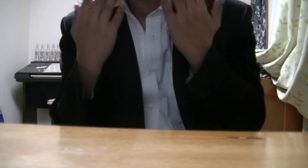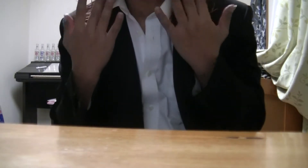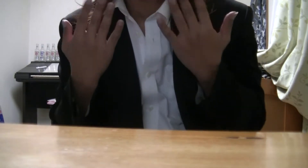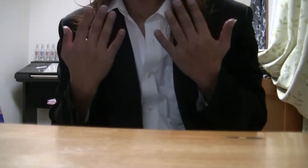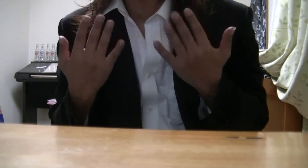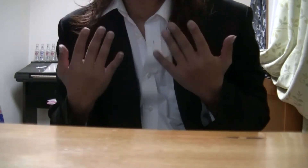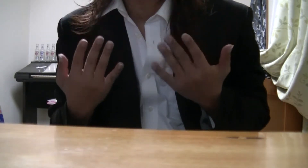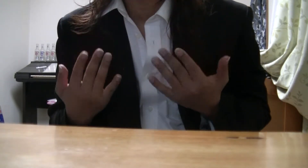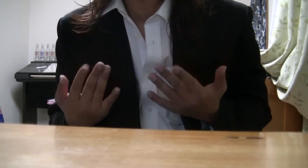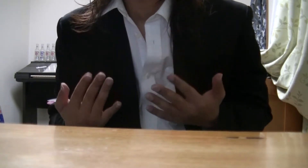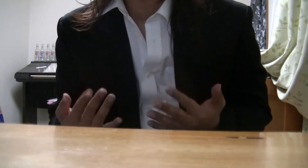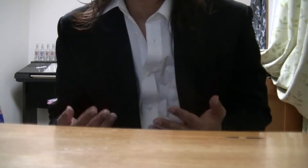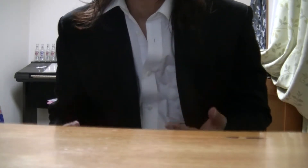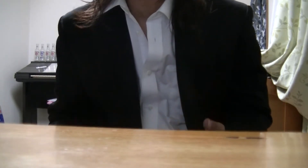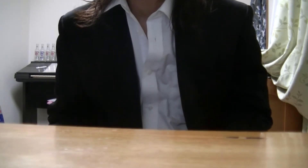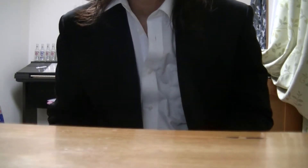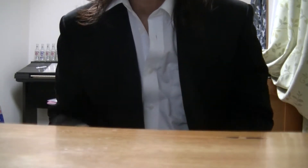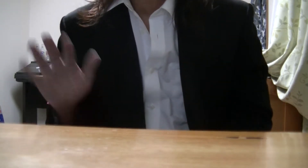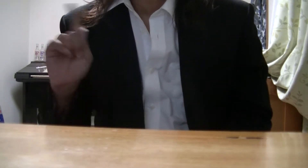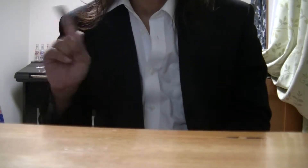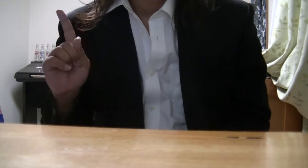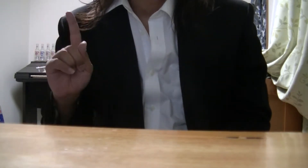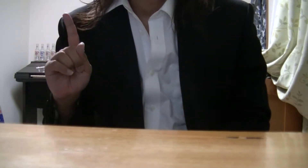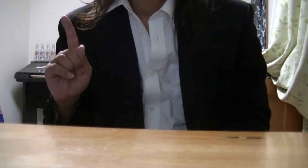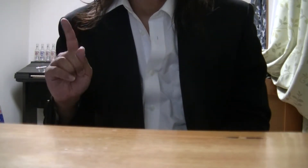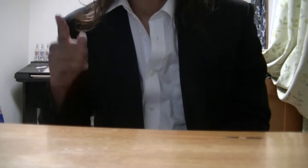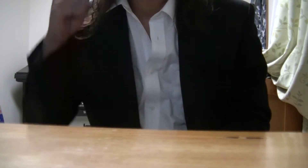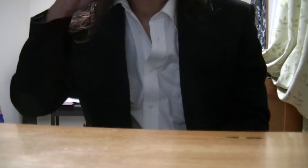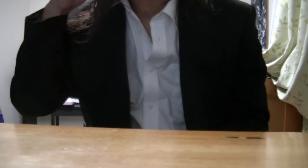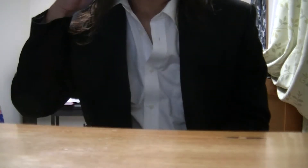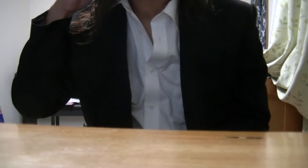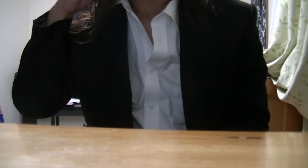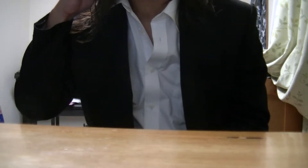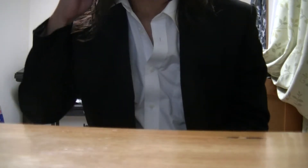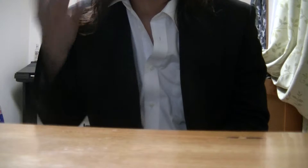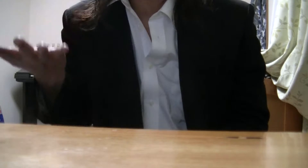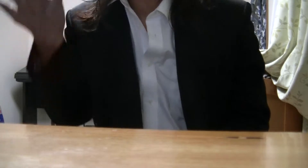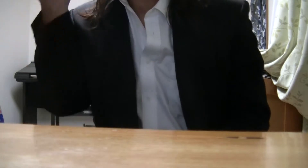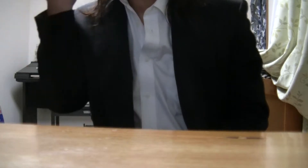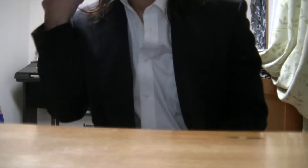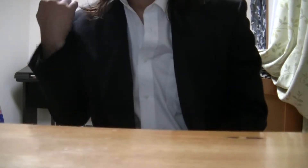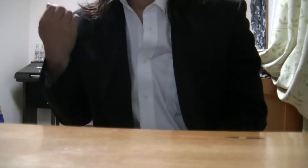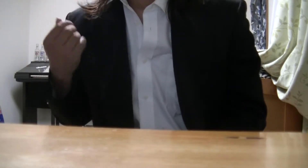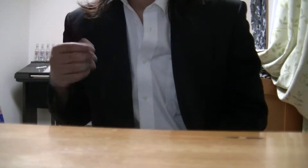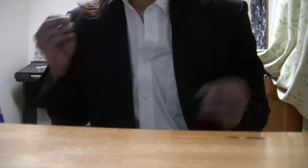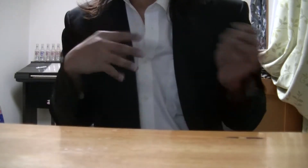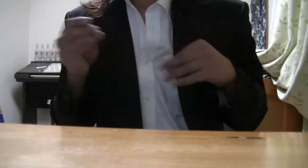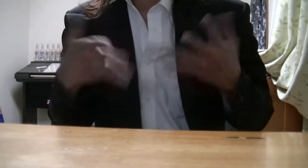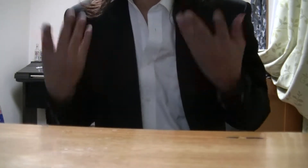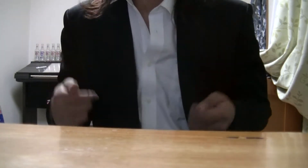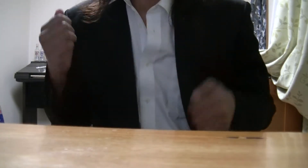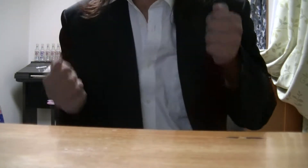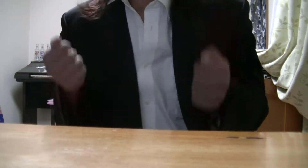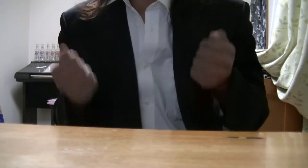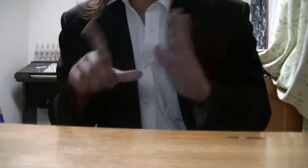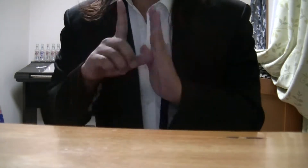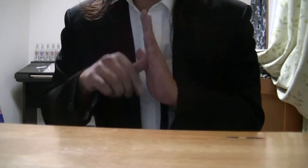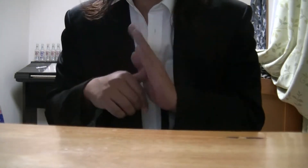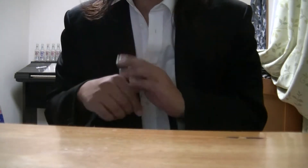よね。と思って、でその後まあその会話が終わって車に乗ってる時にお母さんに僕聞いたんですよ。不